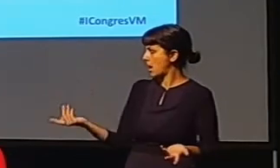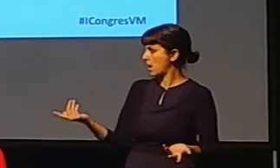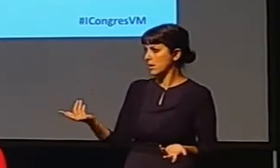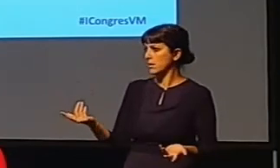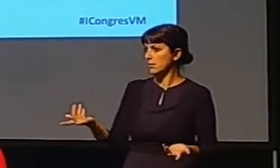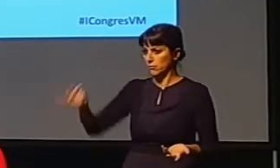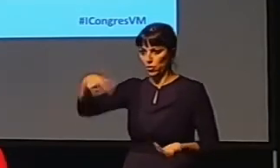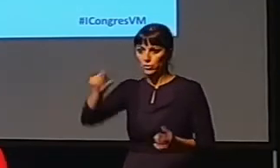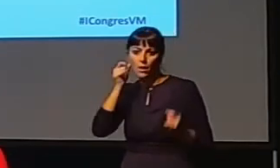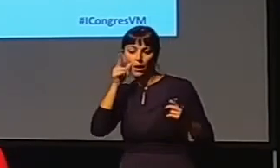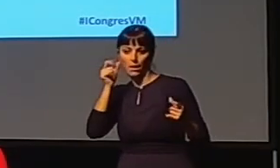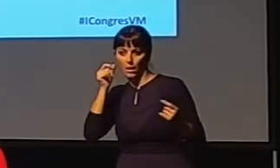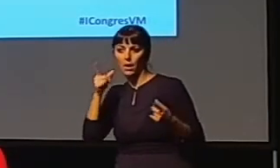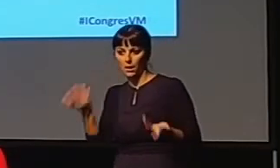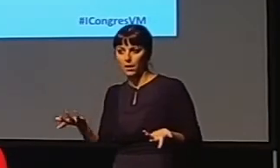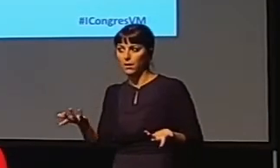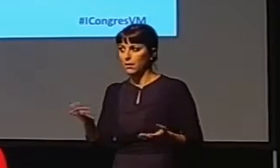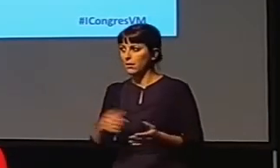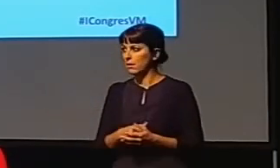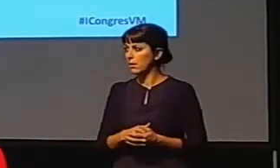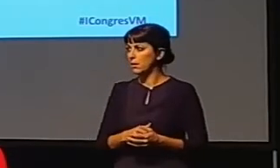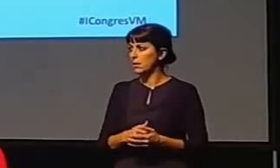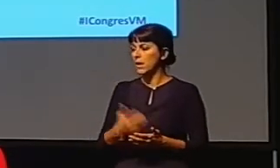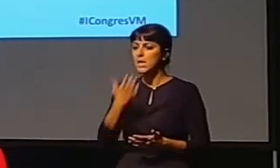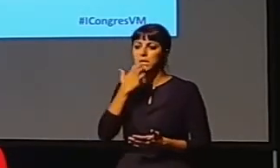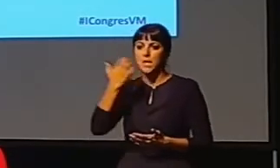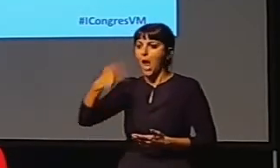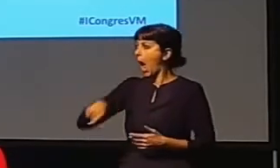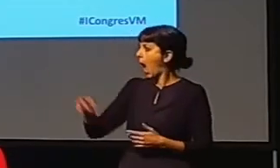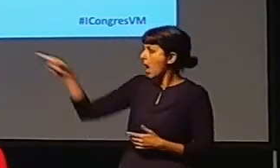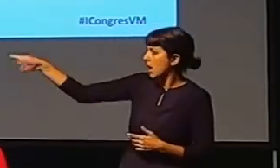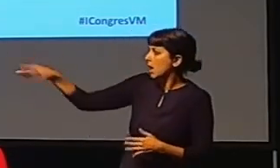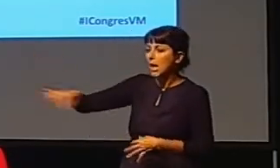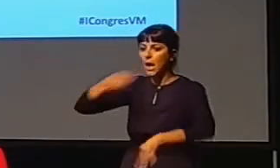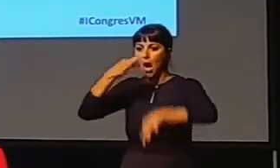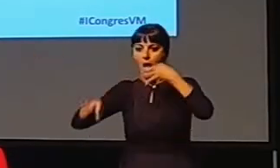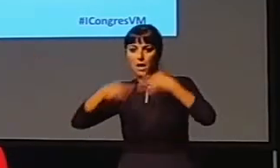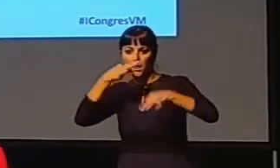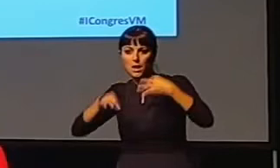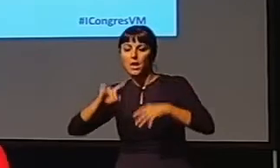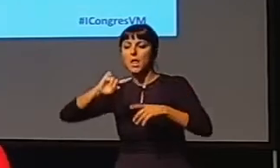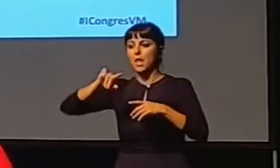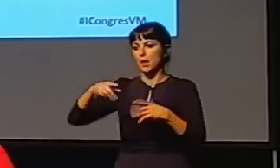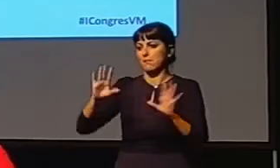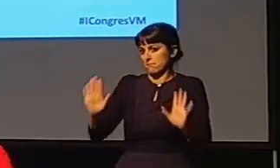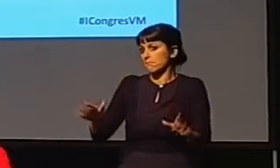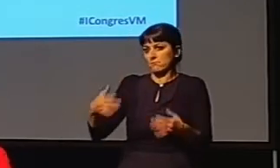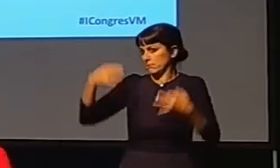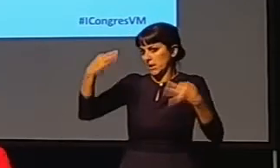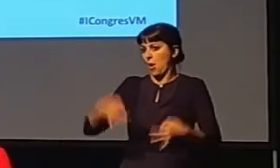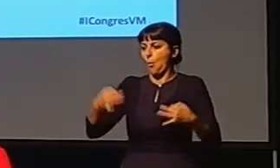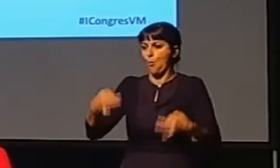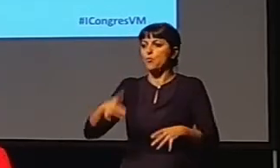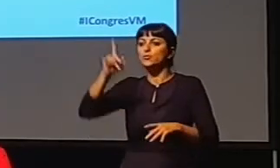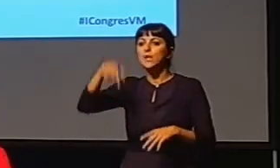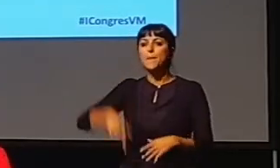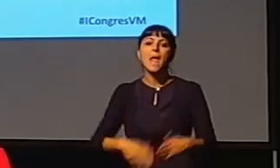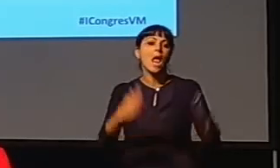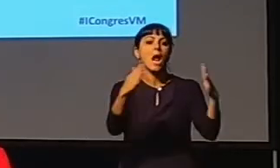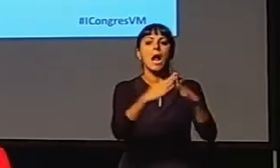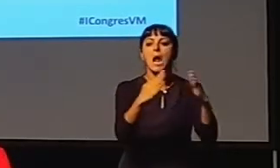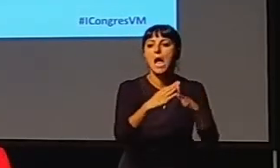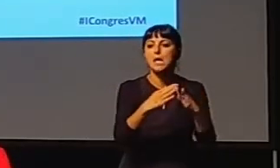sufriendo también. Vull dir, perquè sí, tenim un supercatering, gràcies, però no tenim cases d'acollides, gràcies, però no